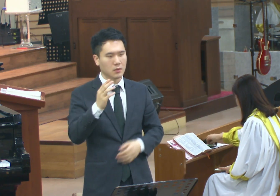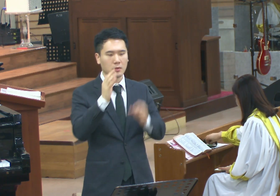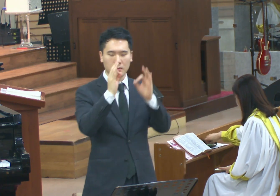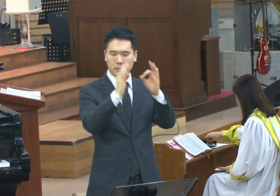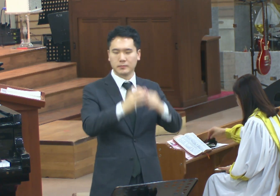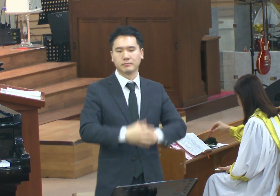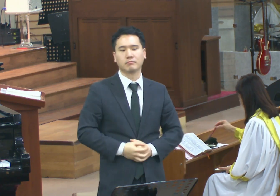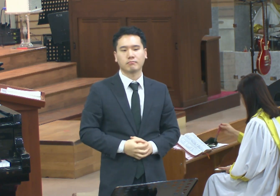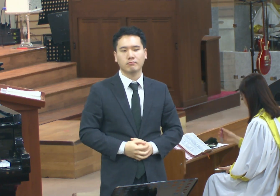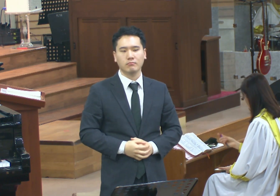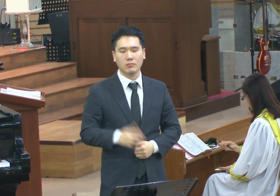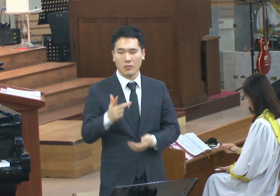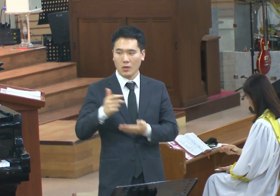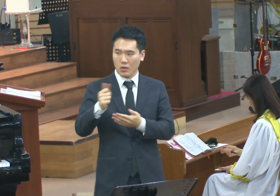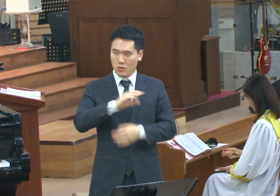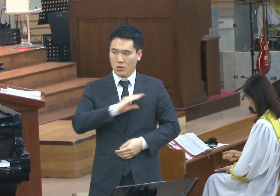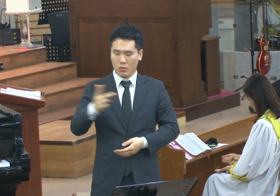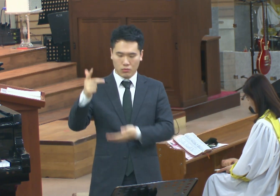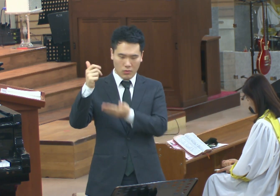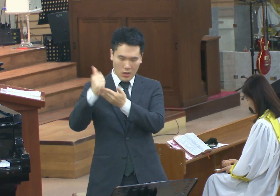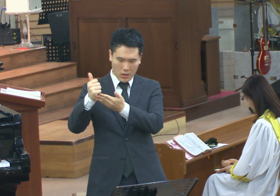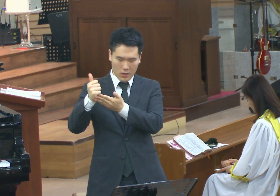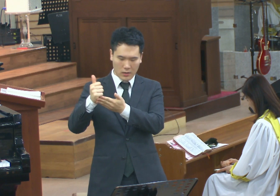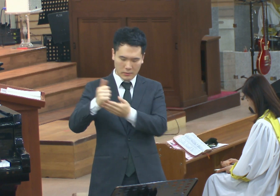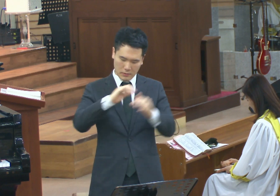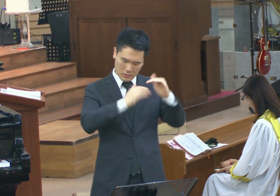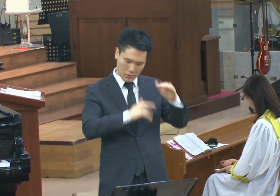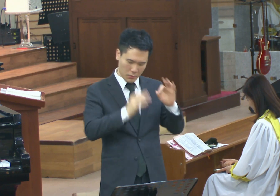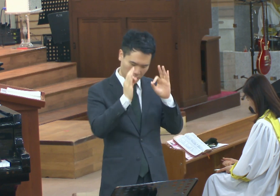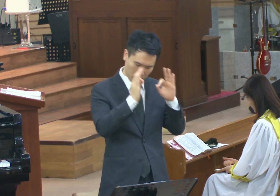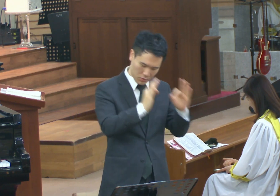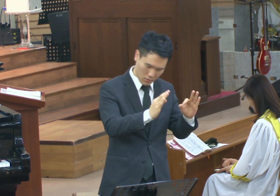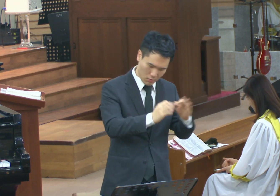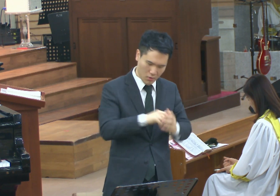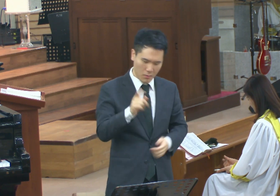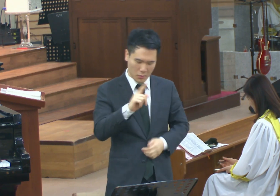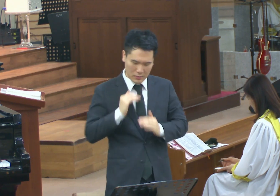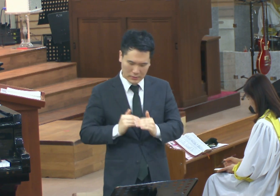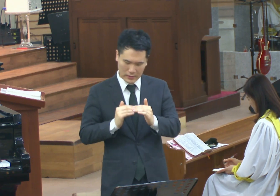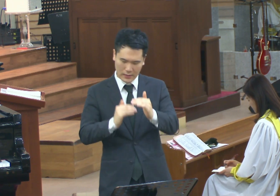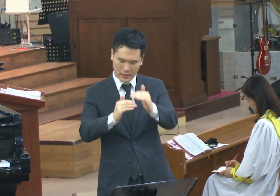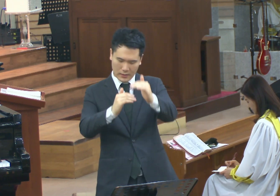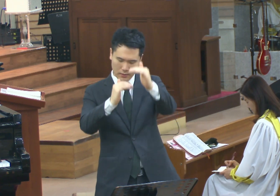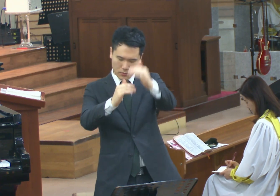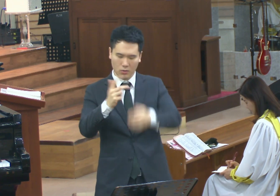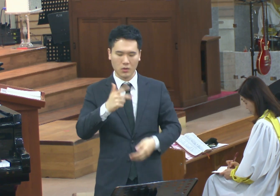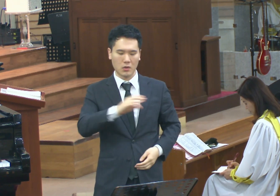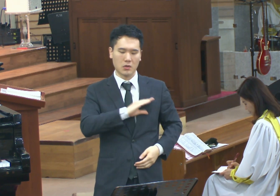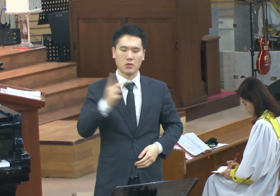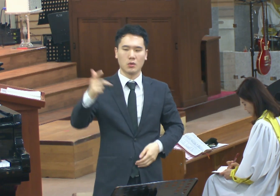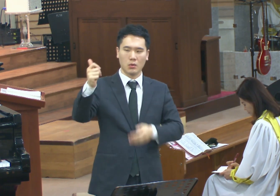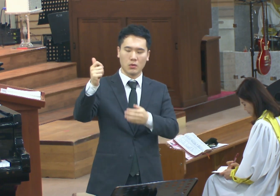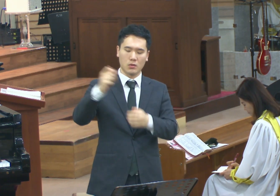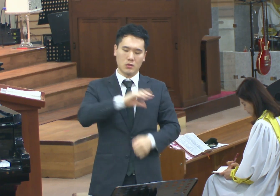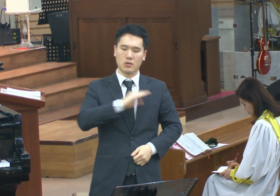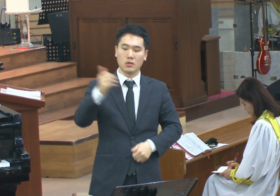전환점과 특별한 사건들이 쭉 연결이 되면서 여호수아가 나이가 많아지죠. 제일 먼저 중요했던